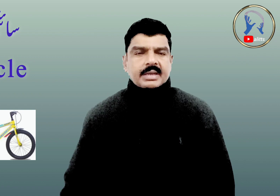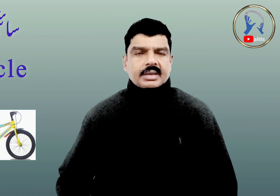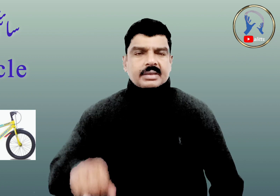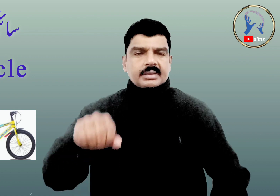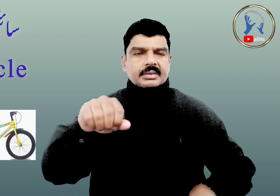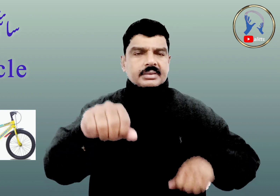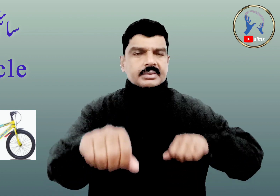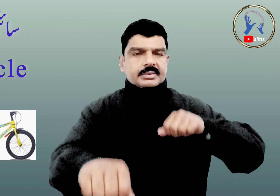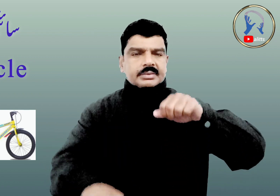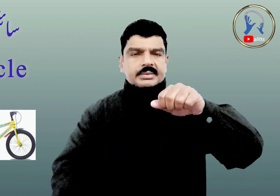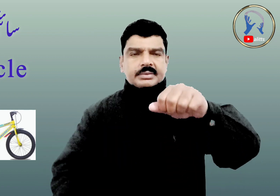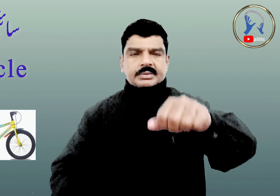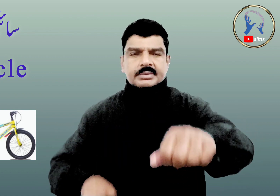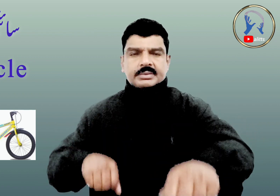साइकिल,